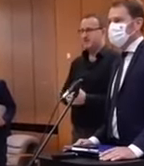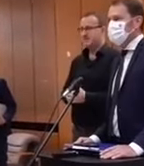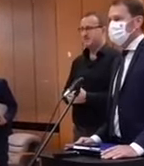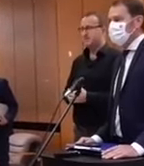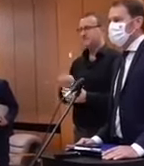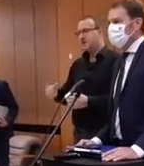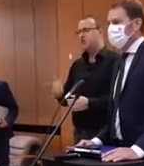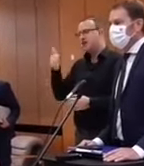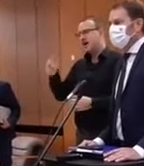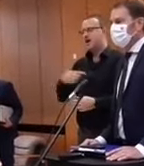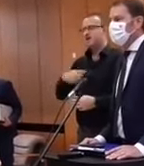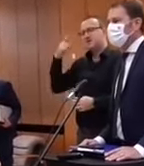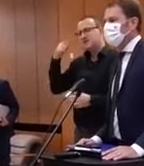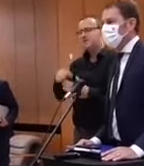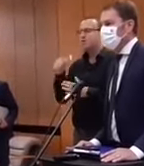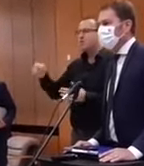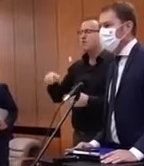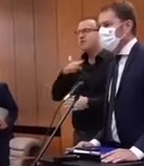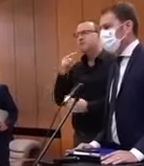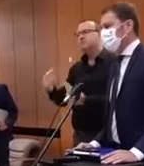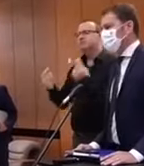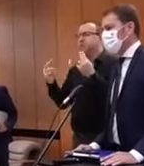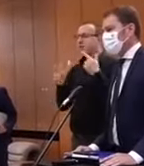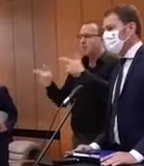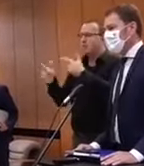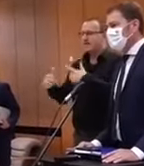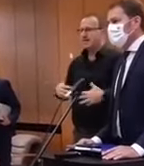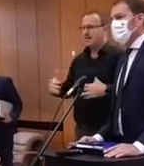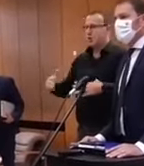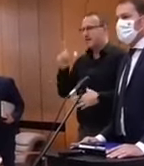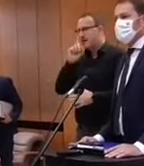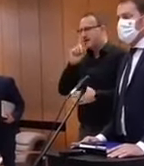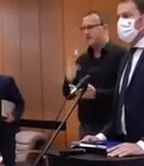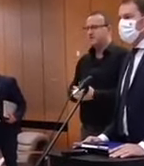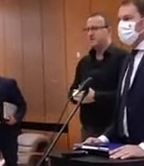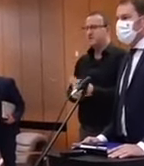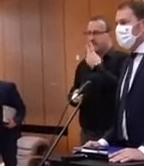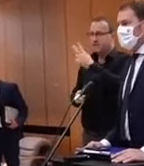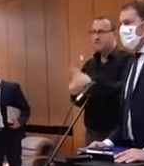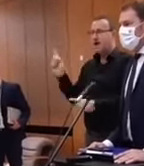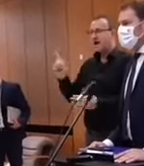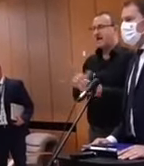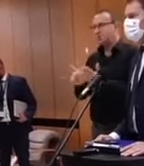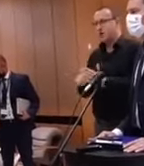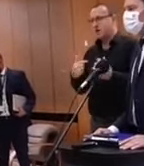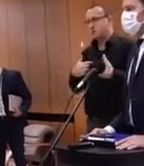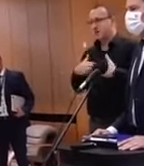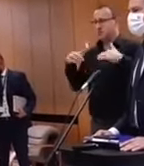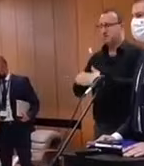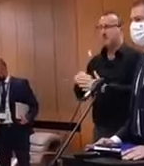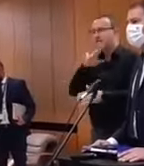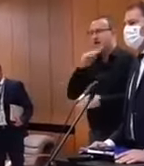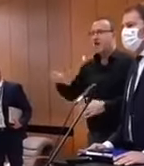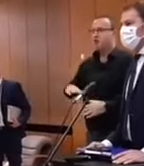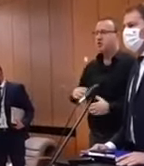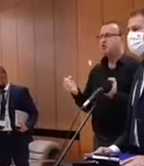Ja si myslím, že to naozaj je mimoriadna priorita podporovať tehotné matky. Vidíme, v akej situácii sme. Vidíme, že mnoho žien,